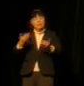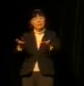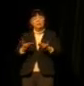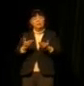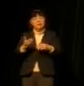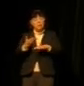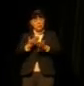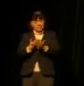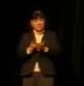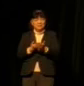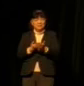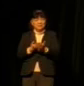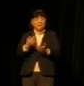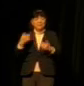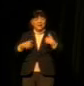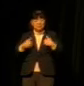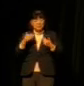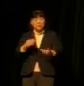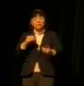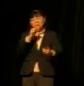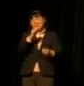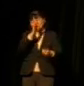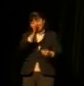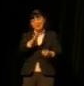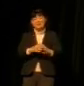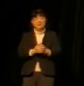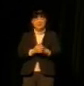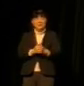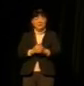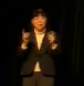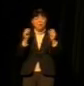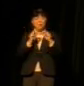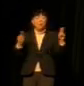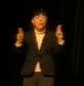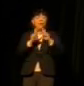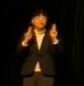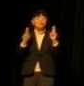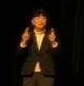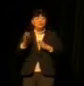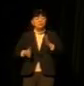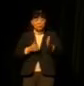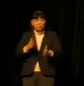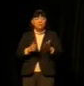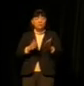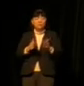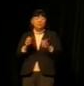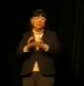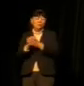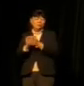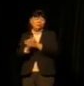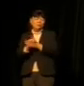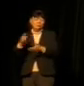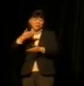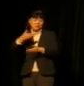自分が楽しいことをしてくださいってことで、ね、音楽とかスポーツとか友人とか働き会食などでこ